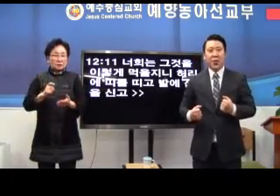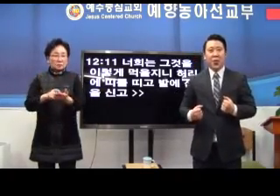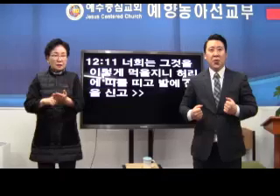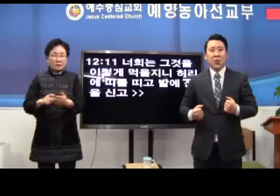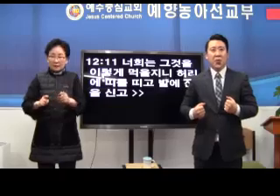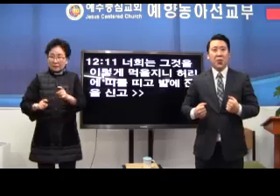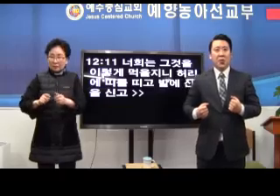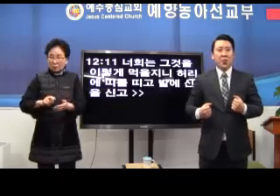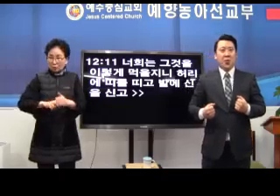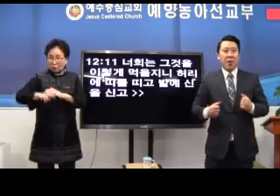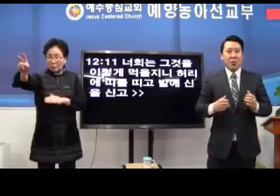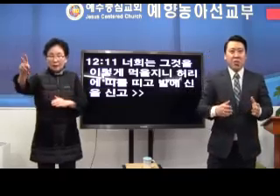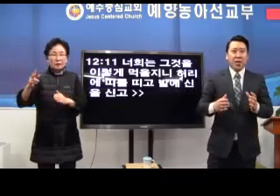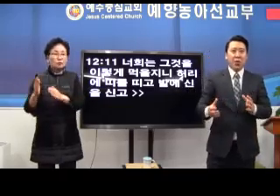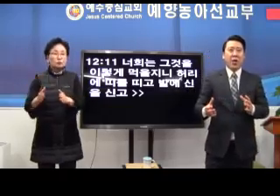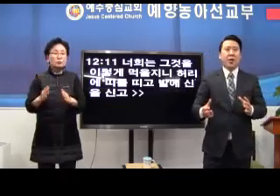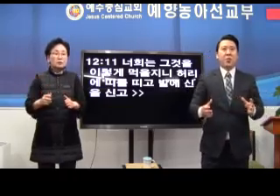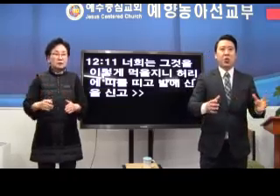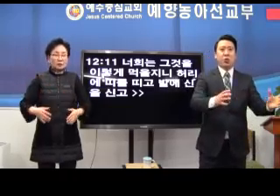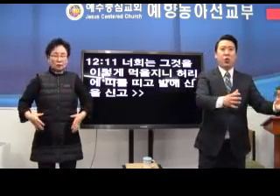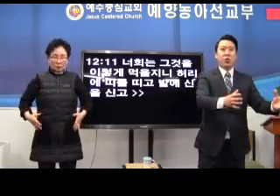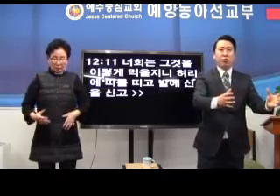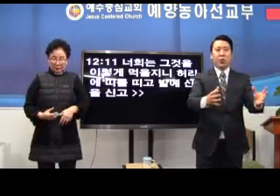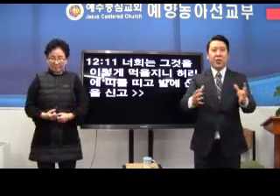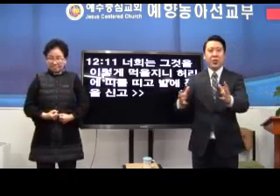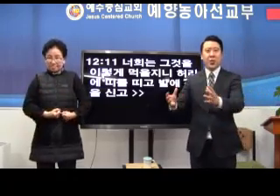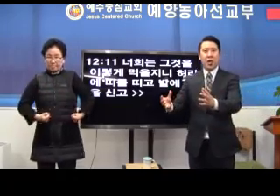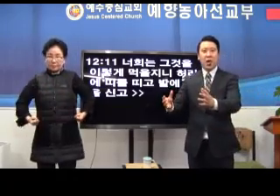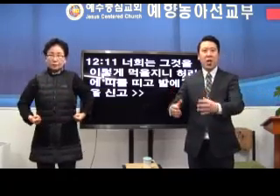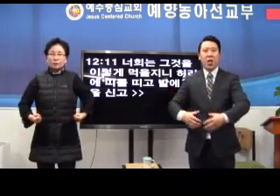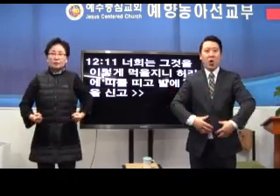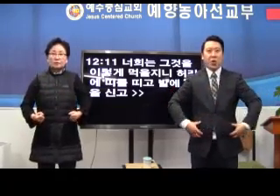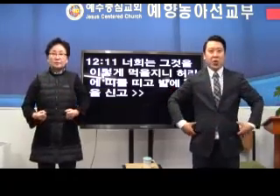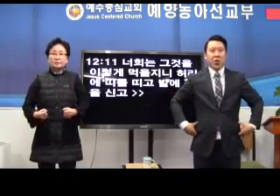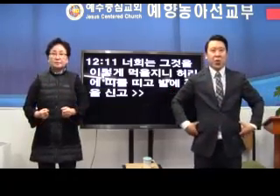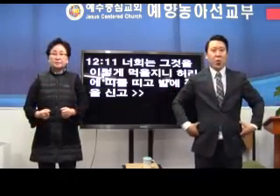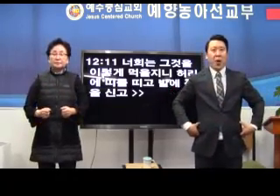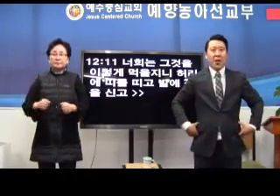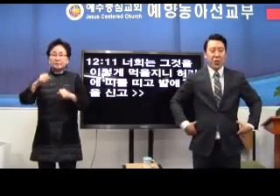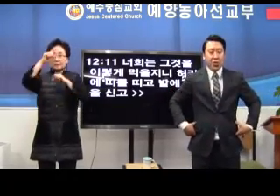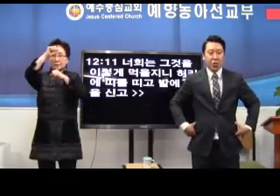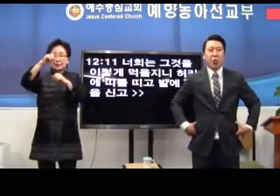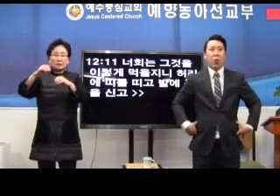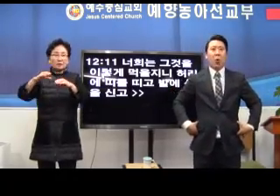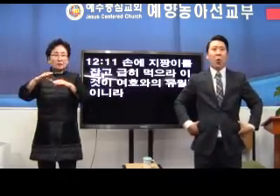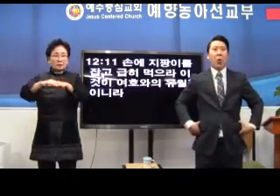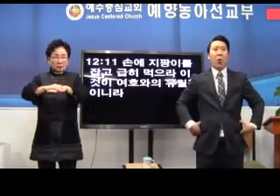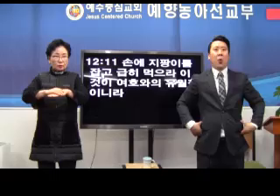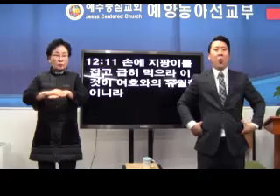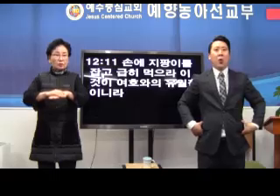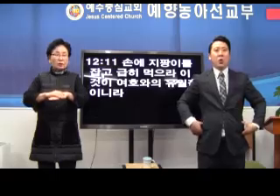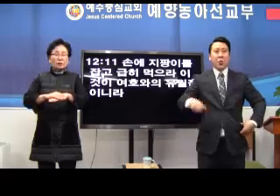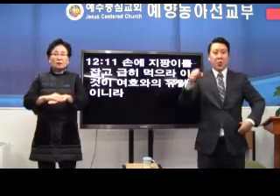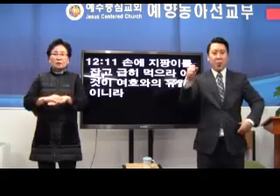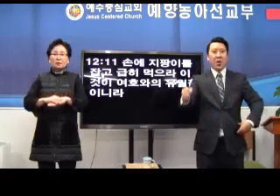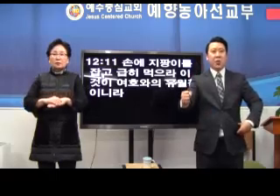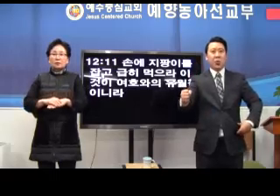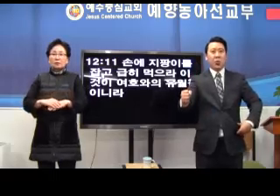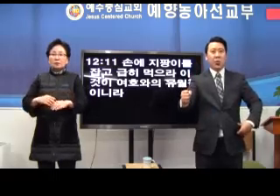거예요. 이 밤이 지나면 하나님께서 너희를 구원하실 거니까 허리에 띠를 띠고 발에 신을 신고 손에 지팡이를 들고